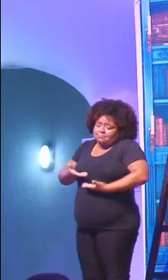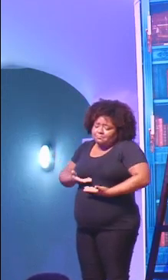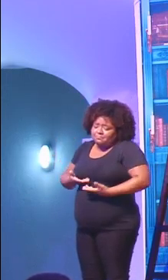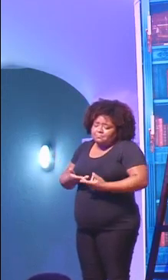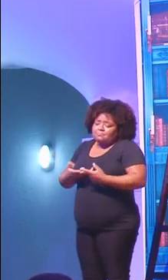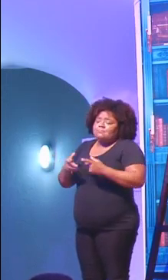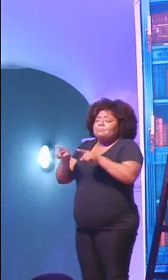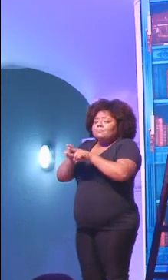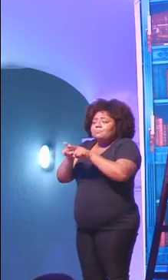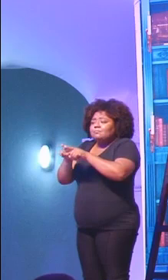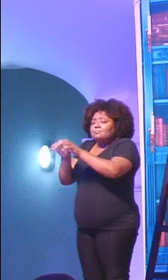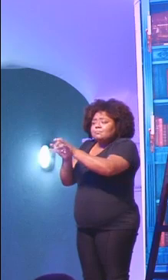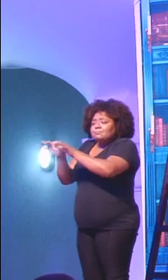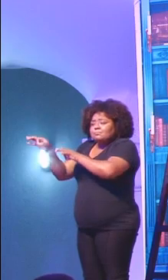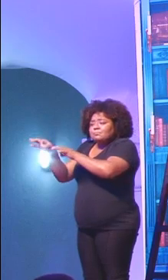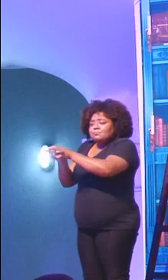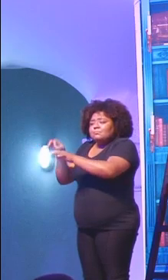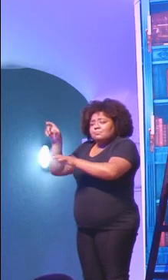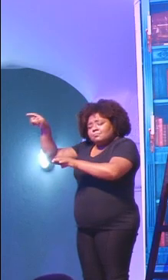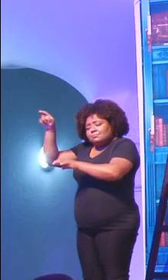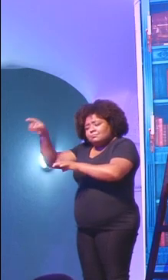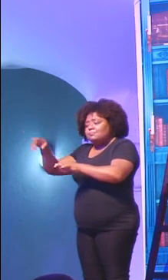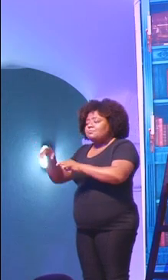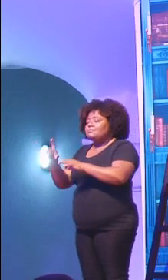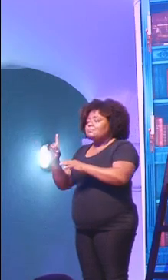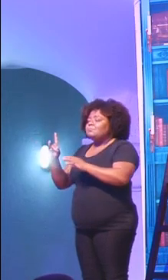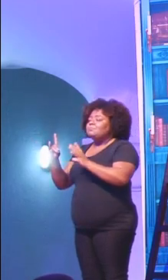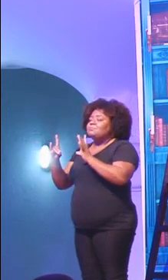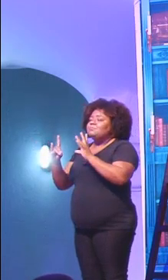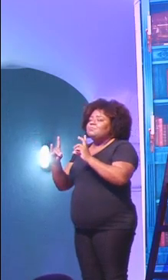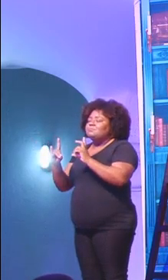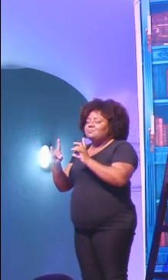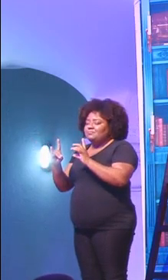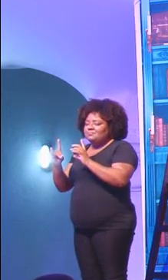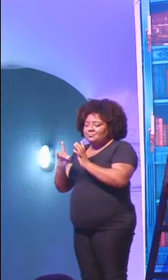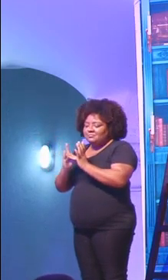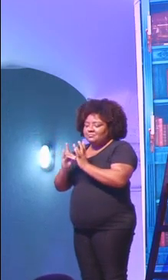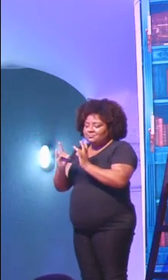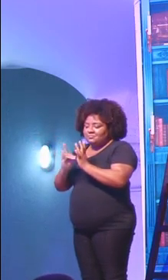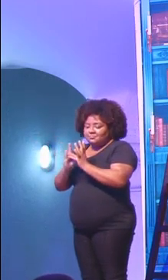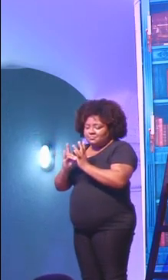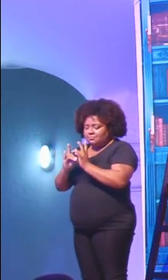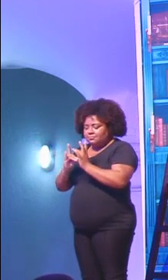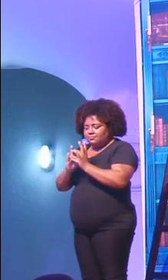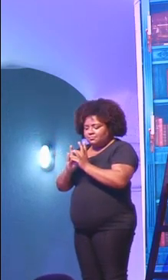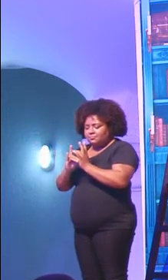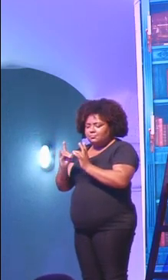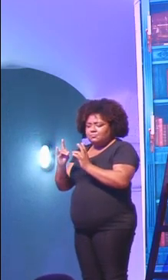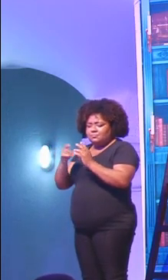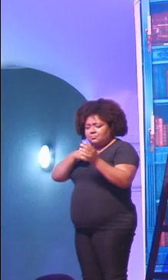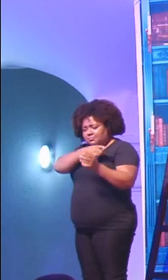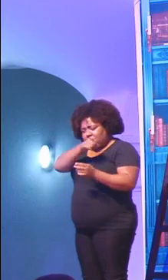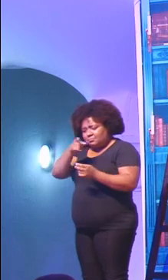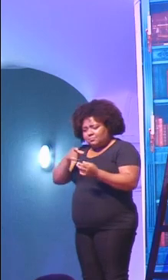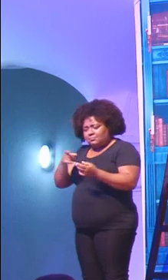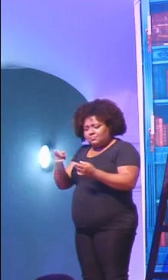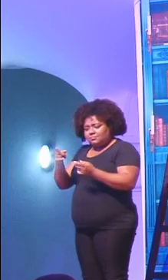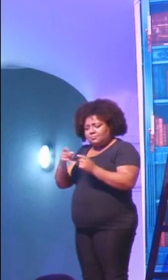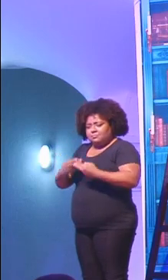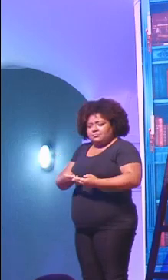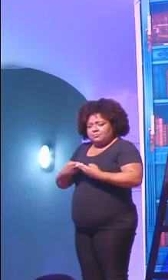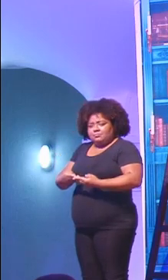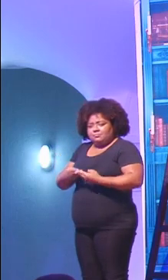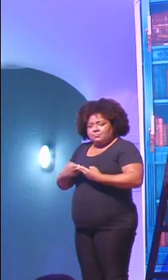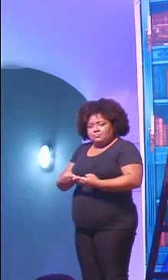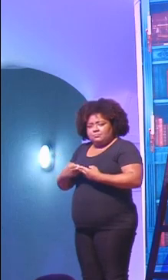tiveram paciência comigo, né? Eu já estou em Salvador desde o dia 18. Né? Você sabia disso? Que eles